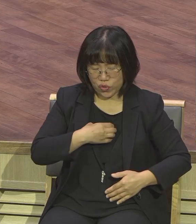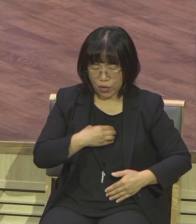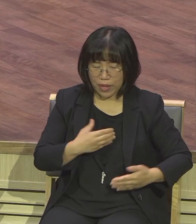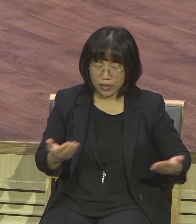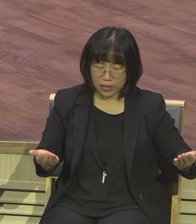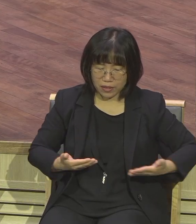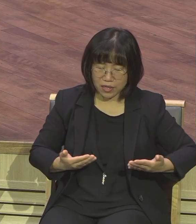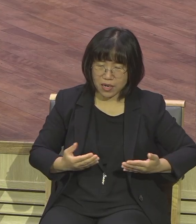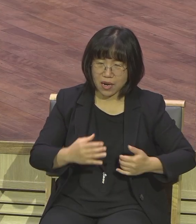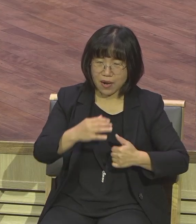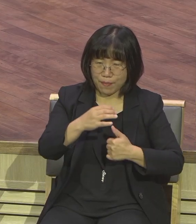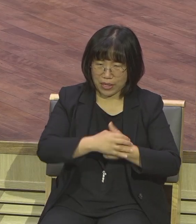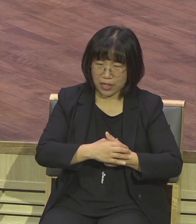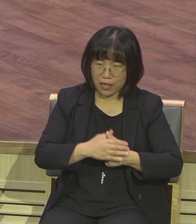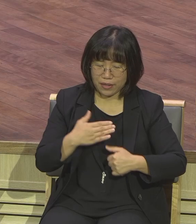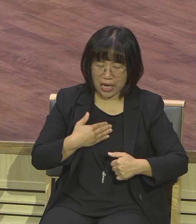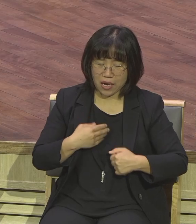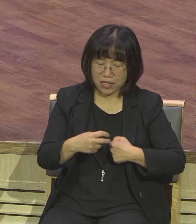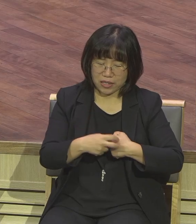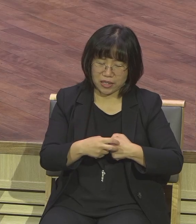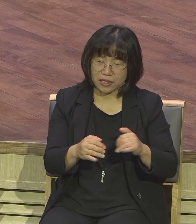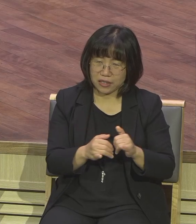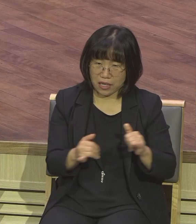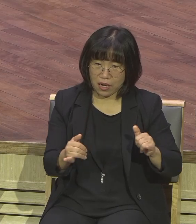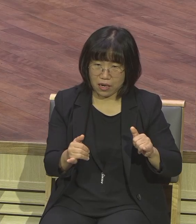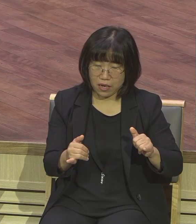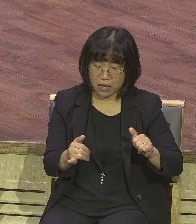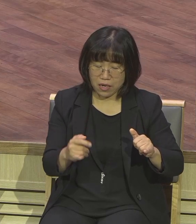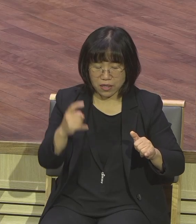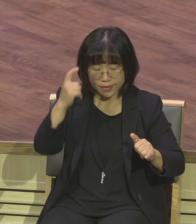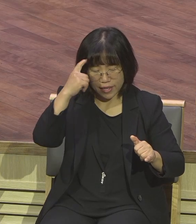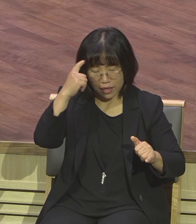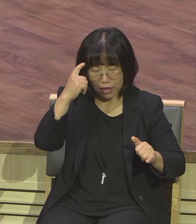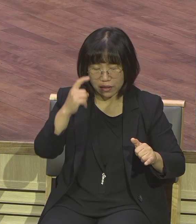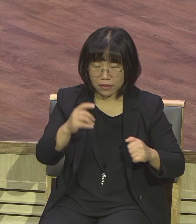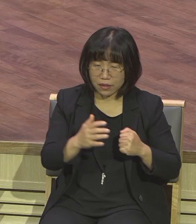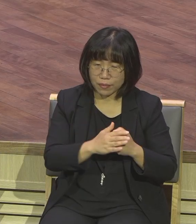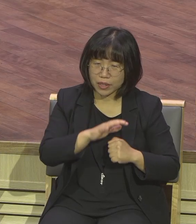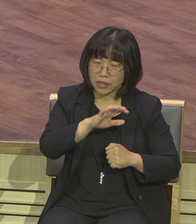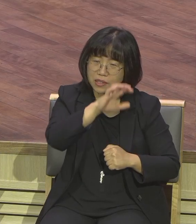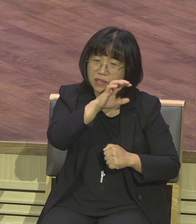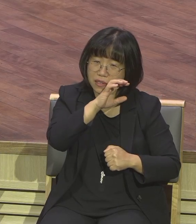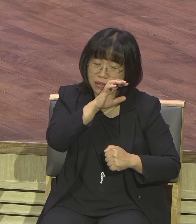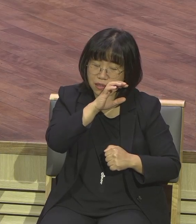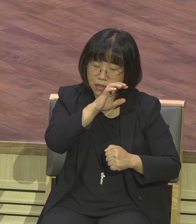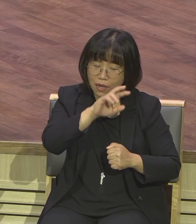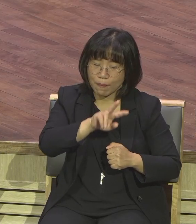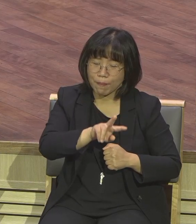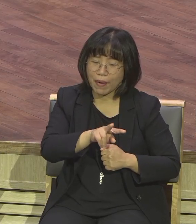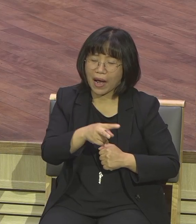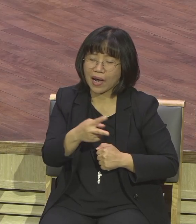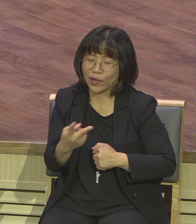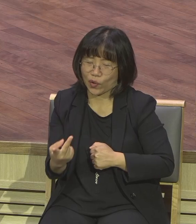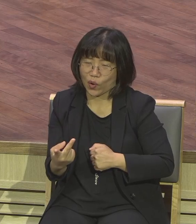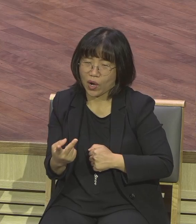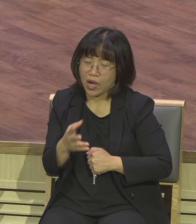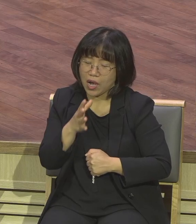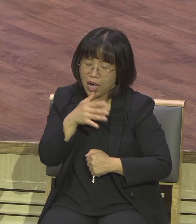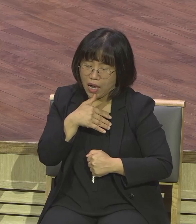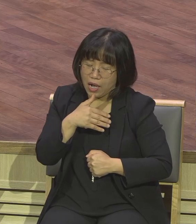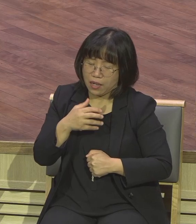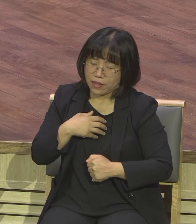거. 이런 직업이라고 생각했는데, 은혜를 받고 나니까, 어떤 말을 했냐, 니까 dream,